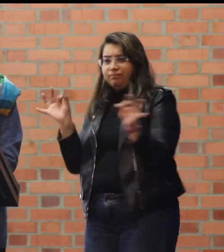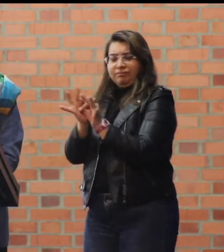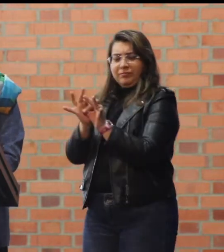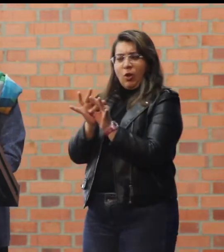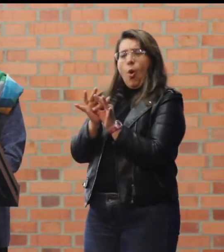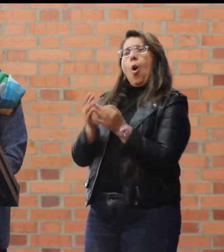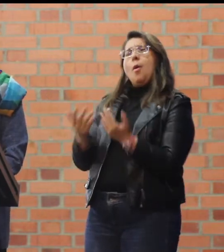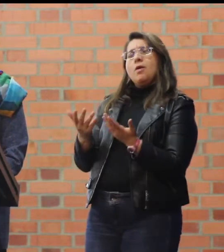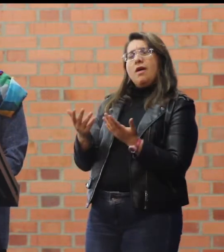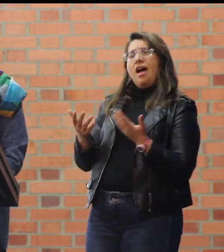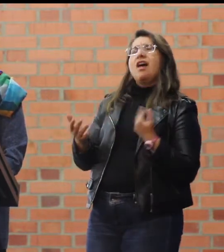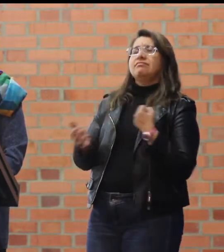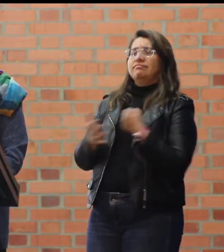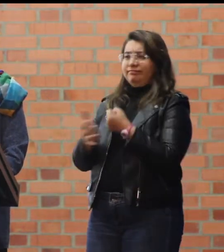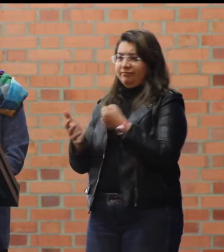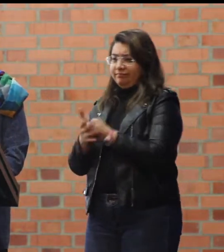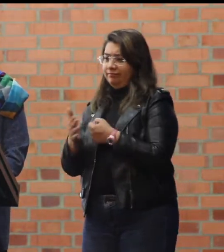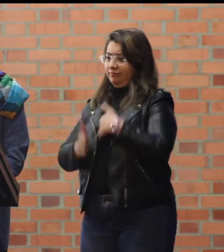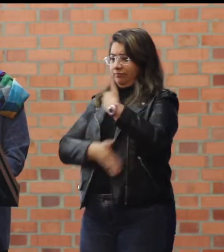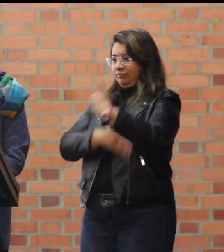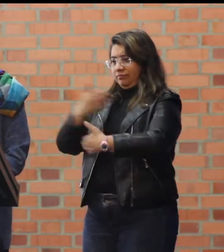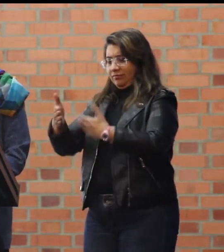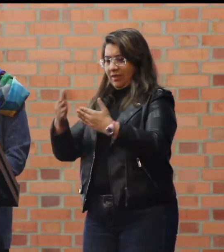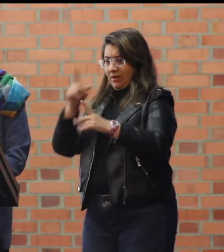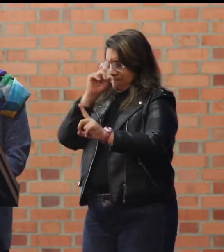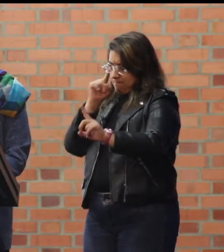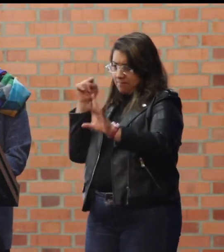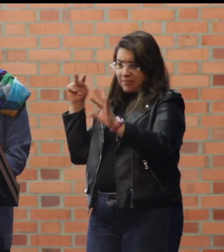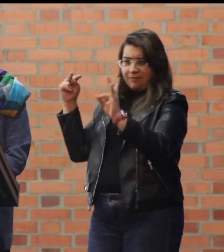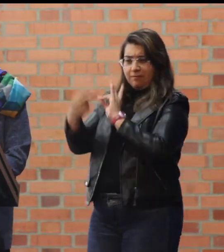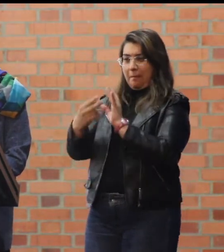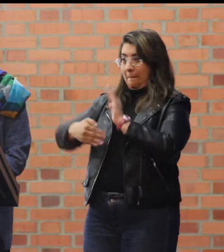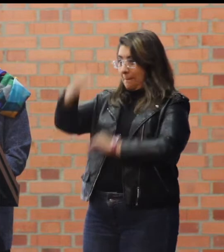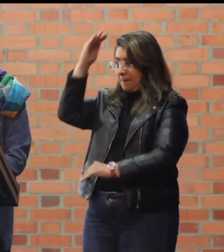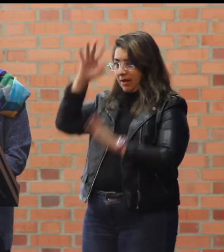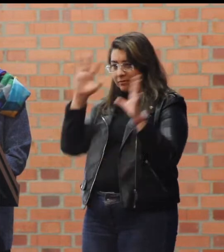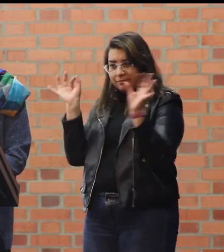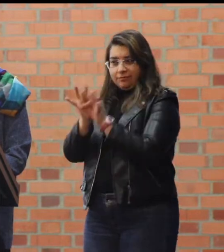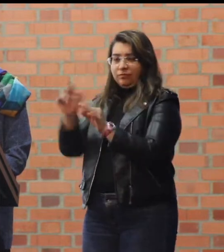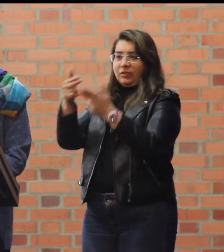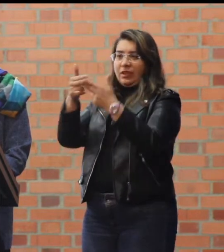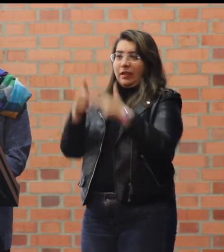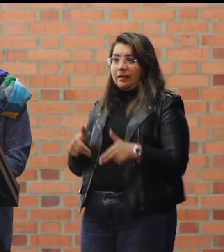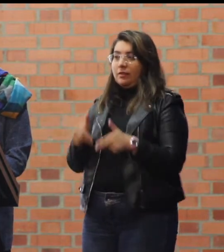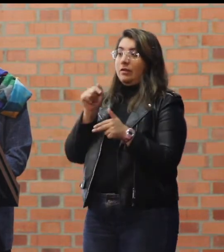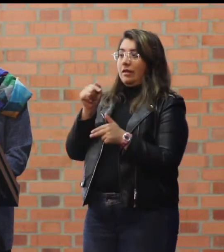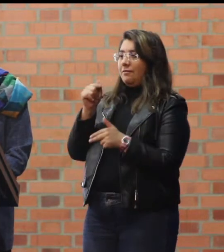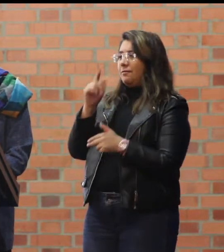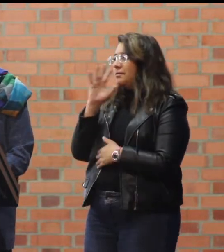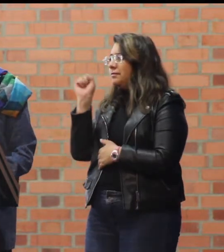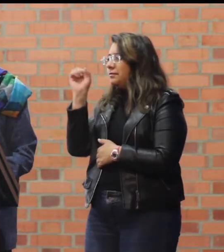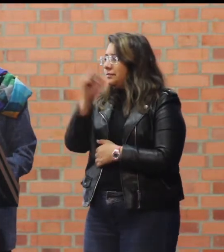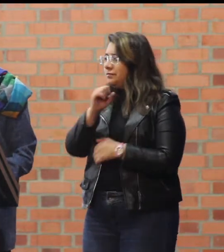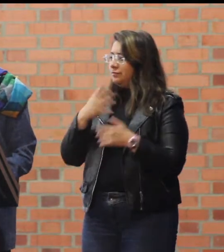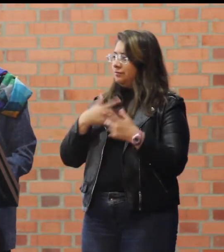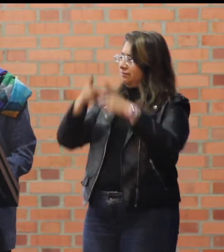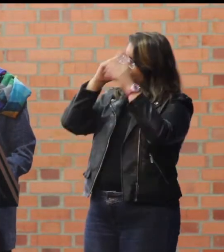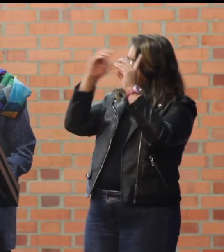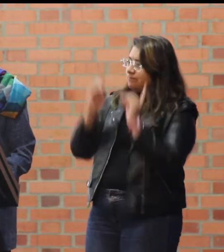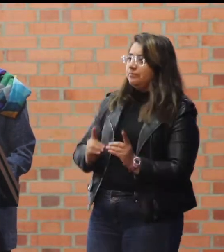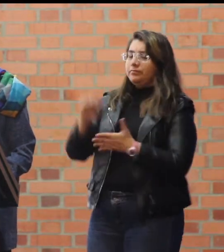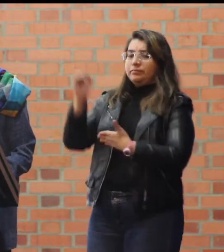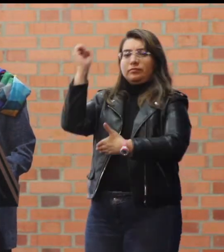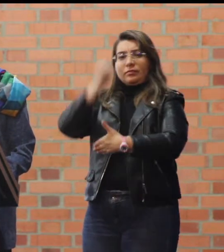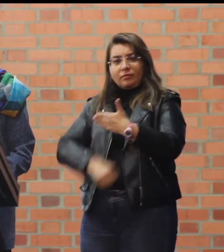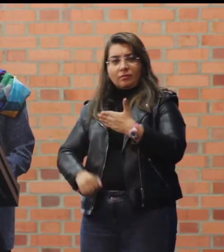los procesos y circunstancias de género clase y generación indicadas en la decisión del aborto